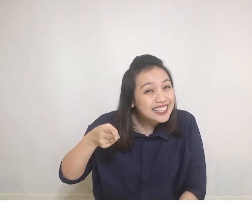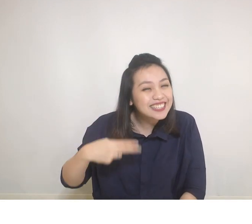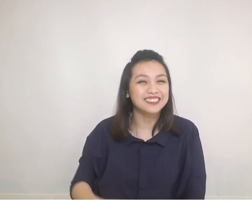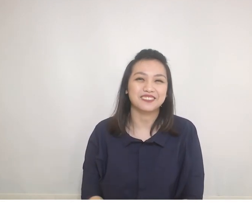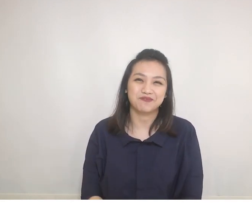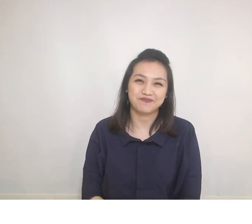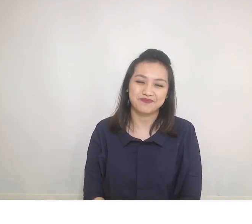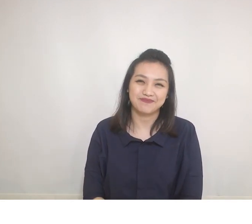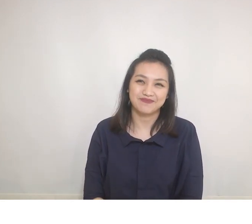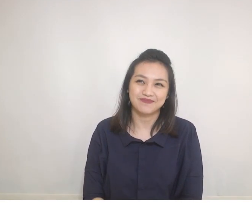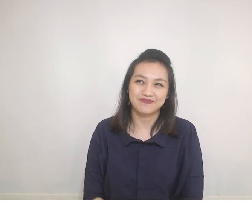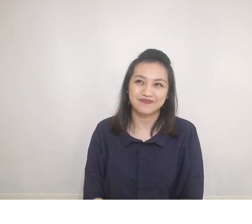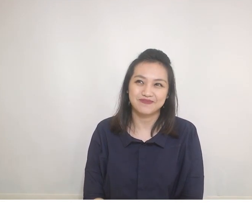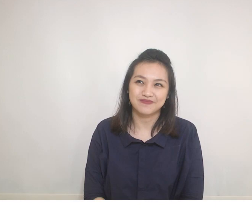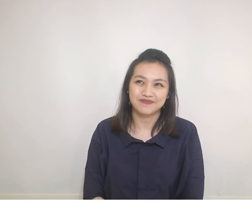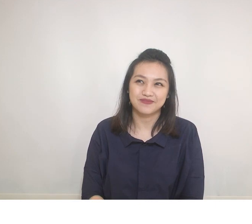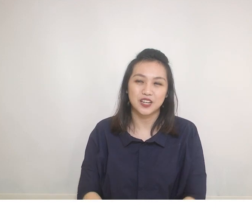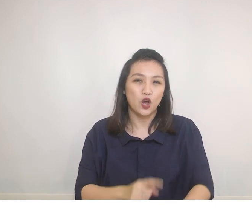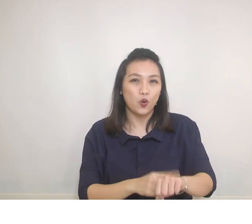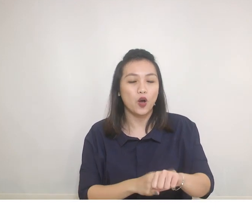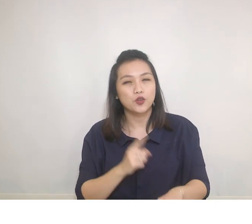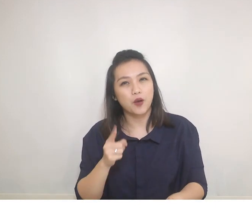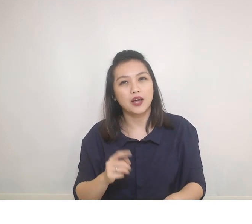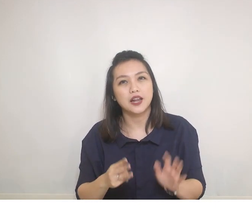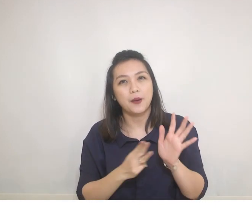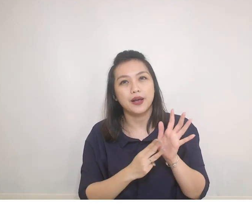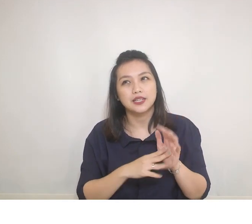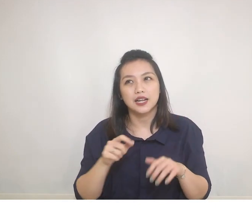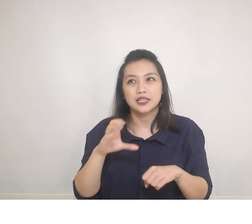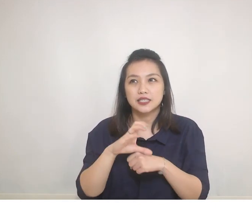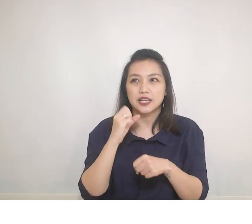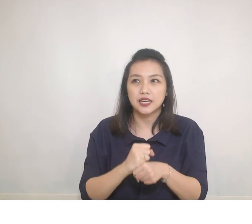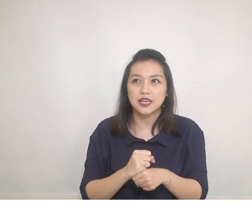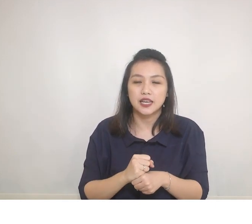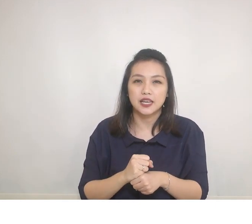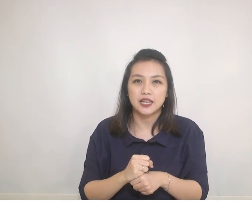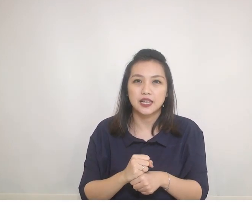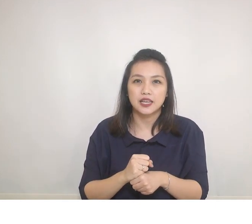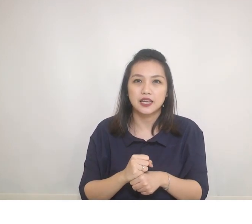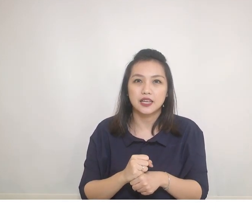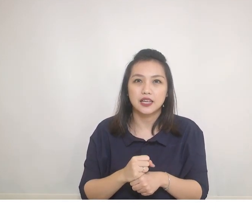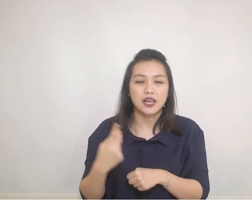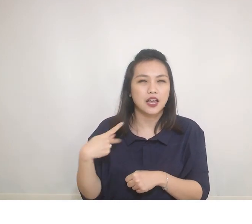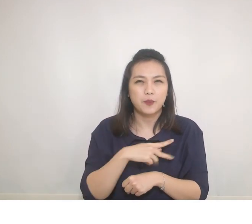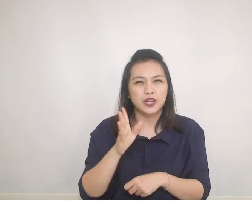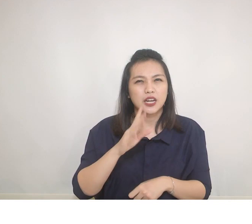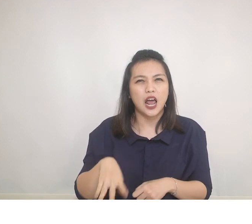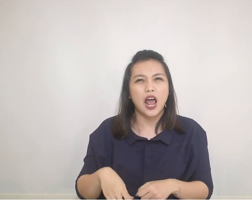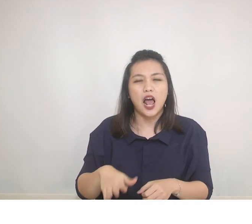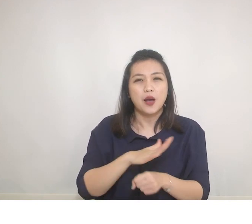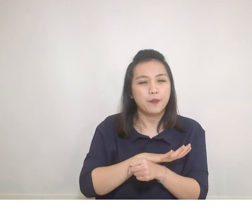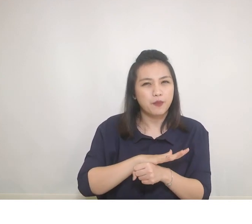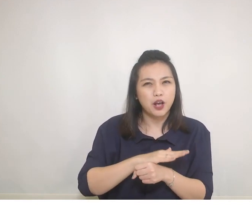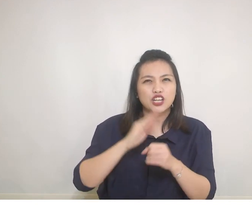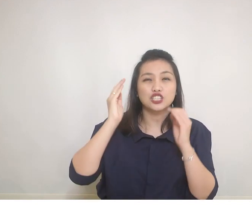itu, kita bawa ke firman Tuhan. Jadi benar-benar ada pertumbuhan dari sana gitu, yang dari Tuhan, yang datangnya dari Tuhan. Yang ternyata